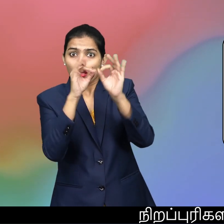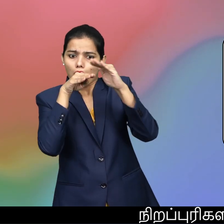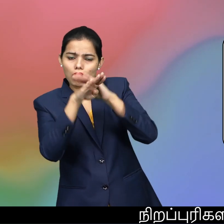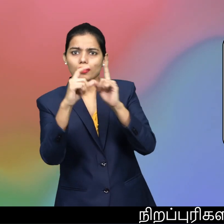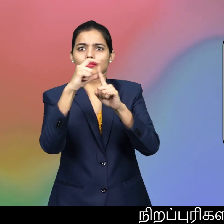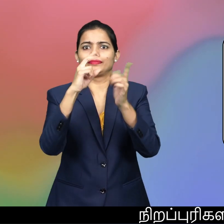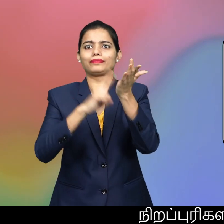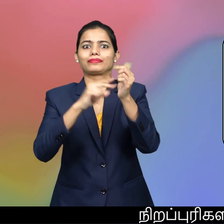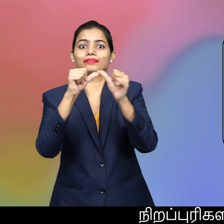நிறப்புரிகளின் நகல் ஆகும்.